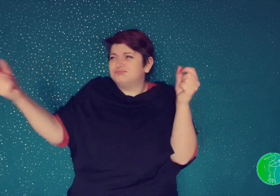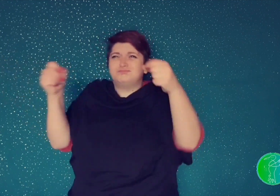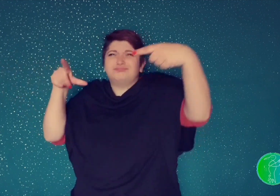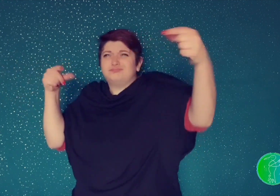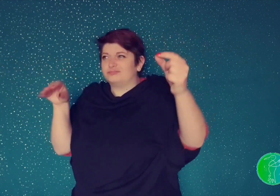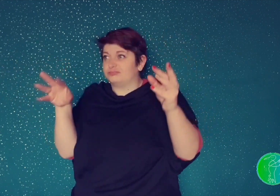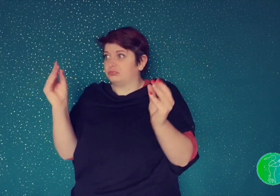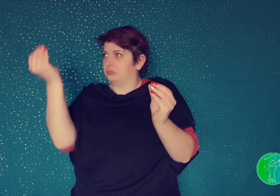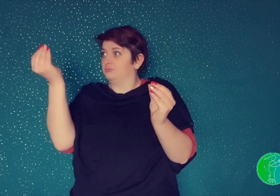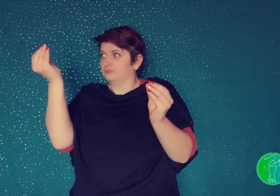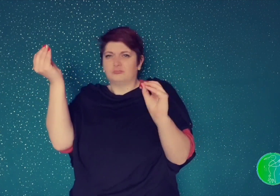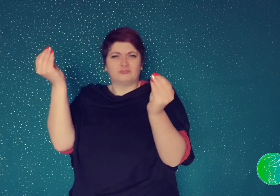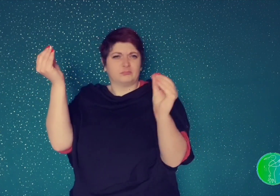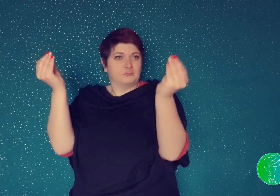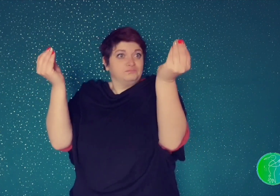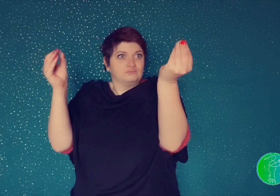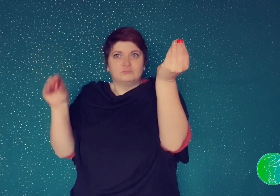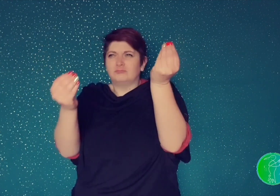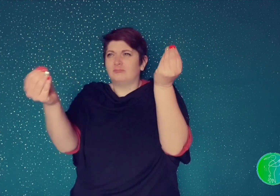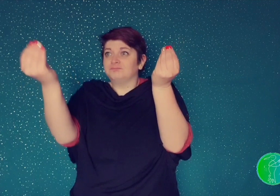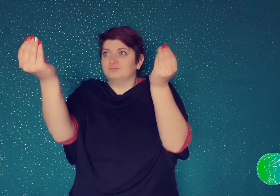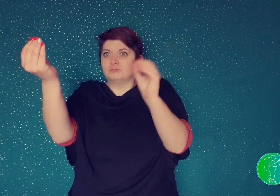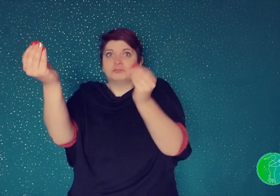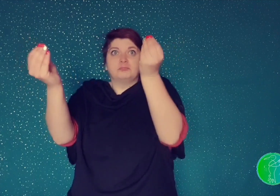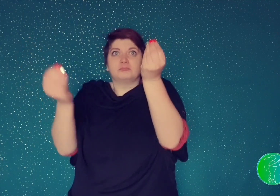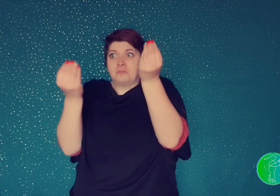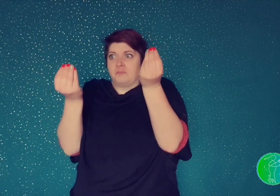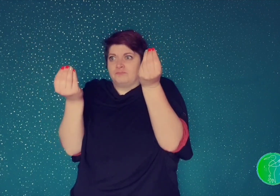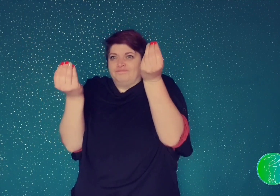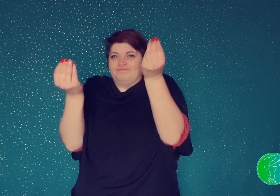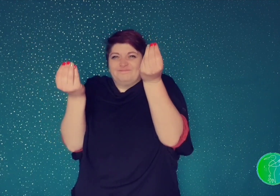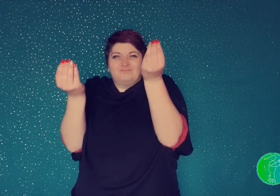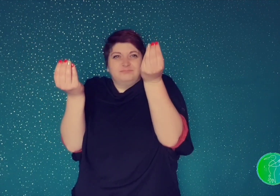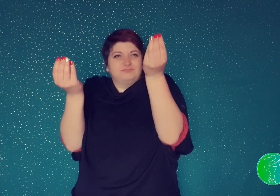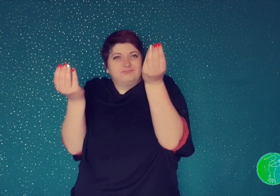et des petits bourgeons apparurent à côté des feuilles.